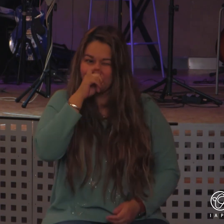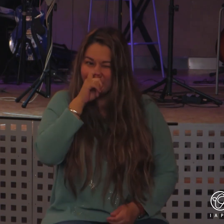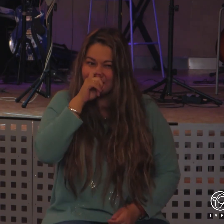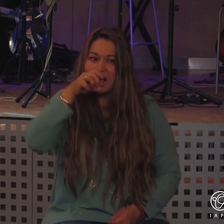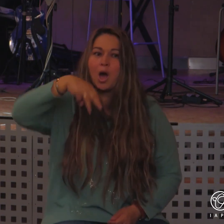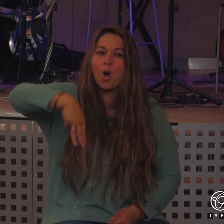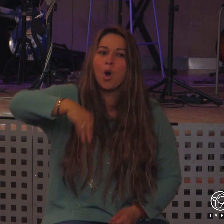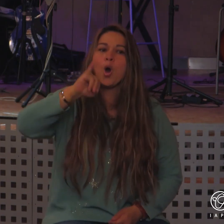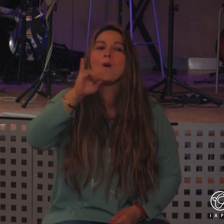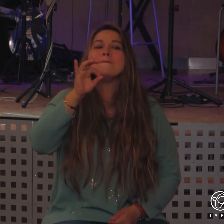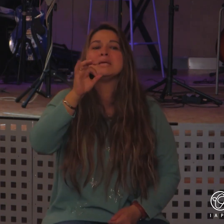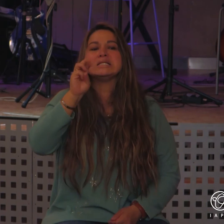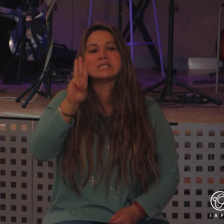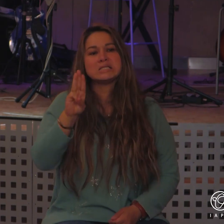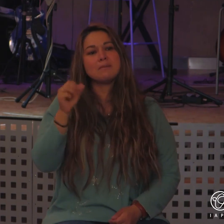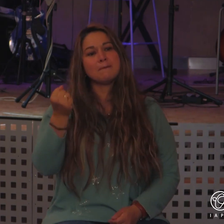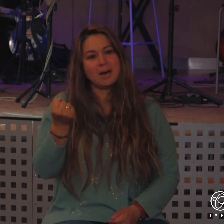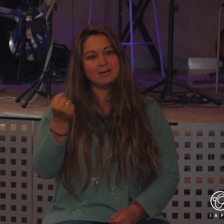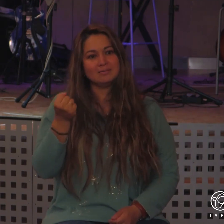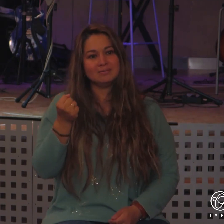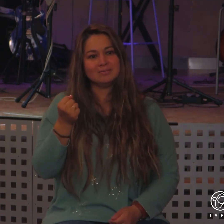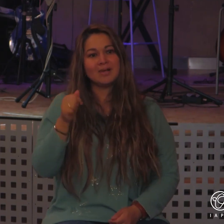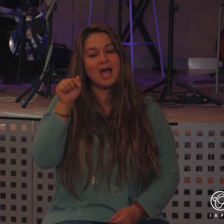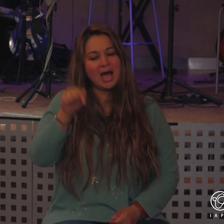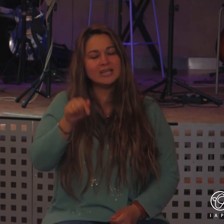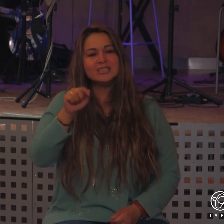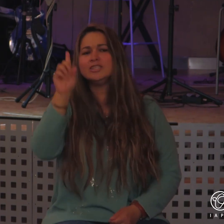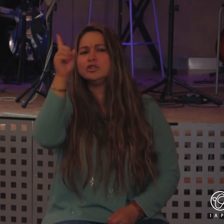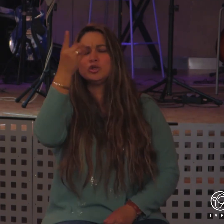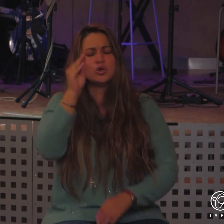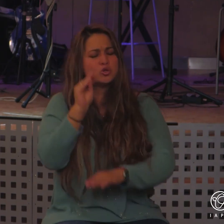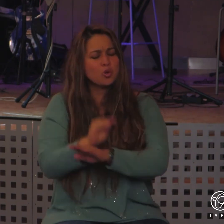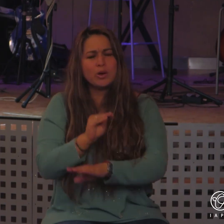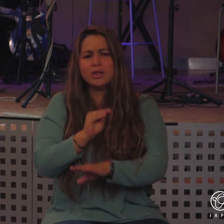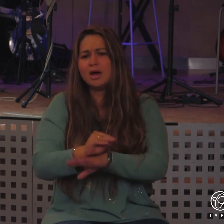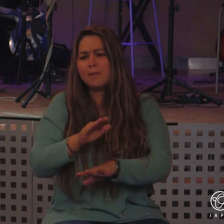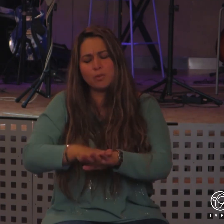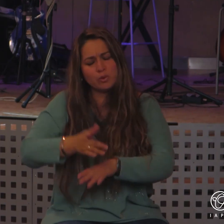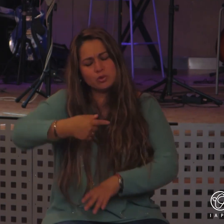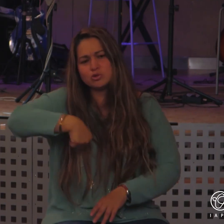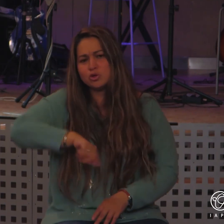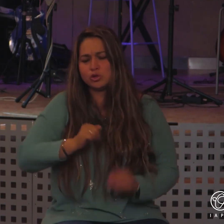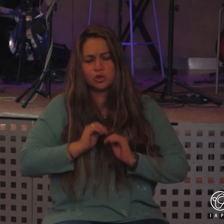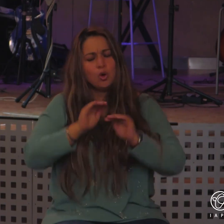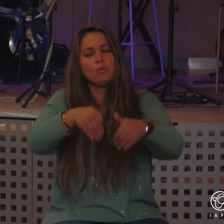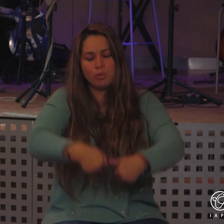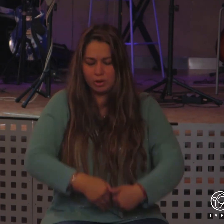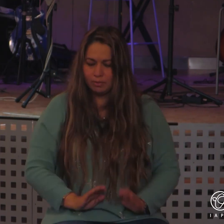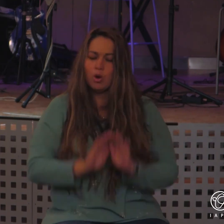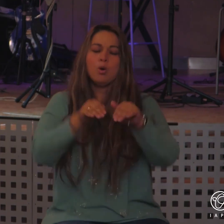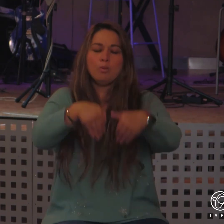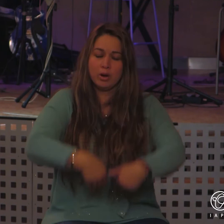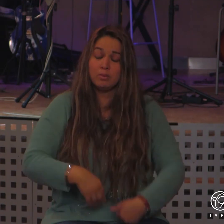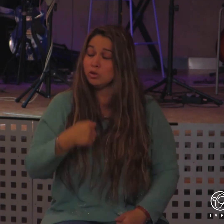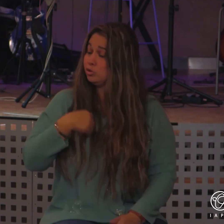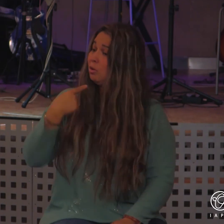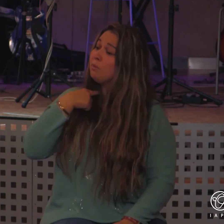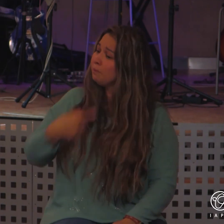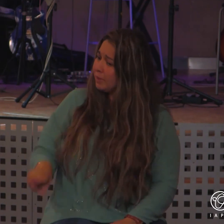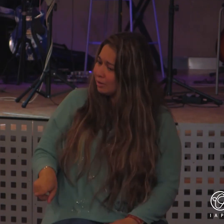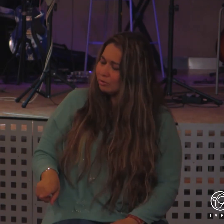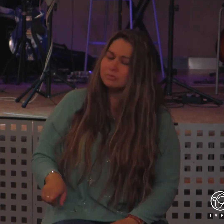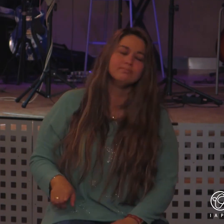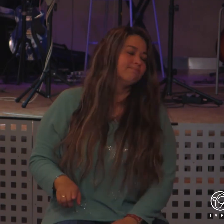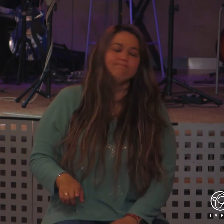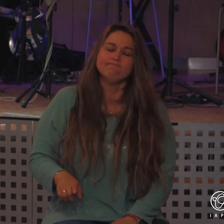Señor vela por nosotros y ahí acudiremos una y otra vez. Y desde ahí el Señor intervendrá en nuestra